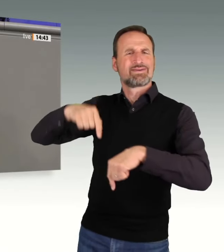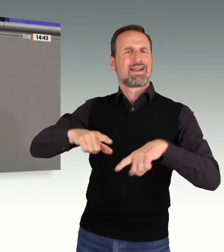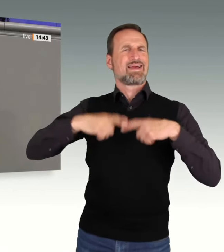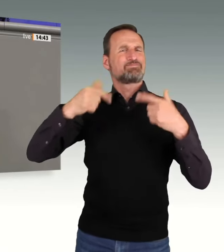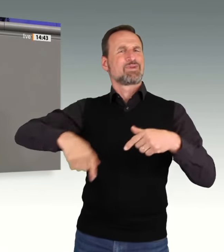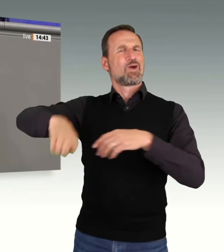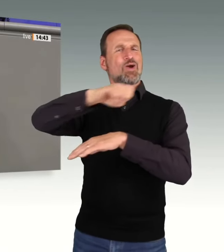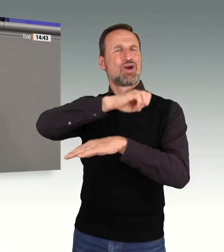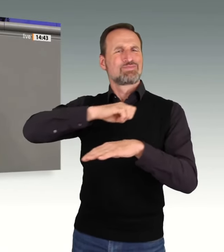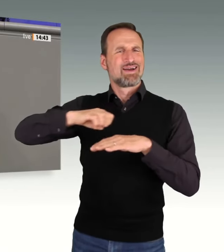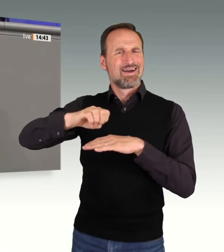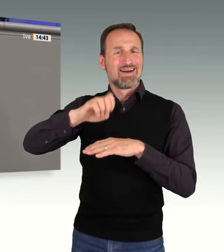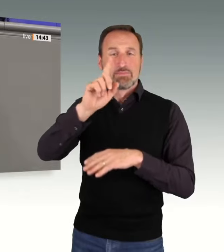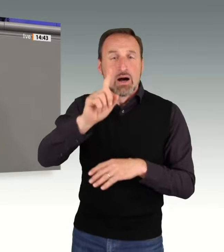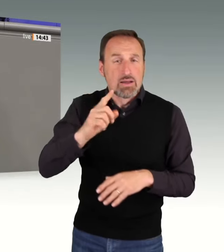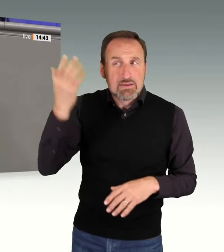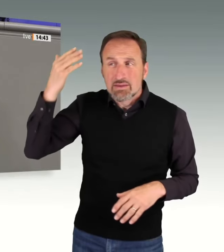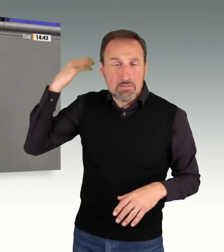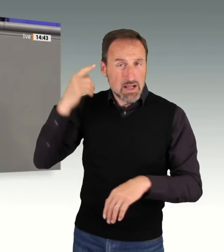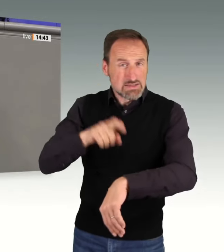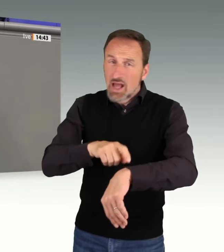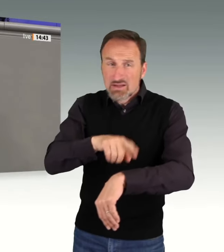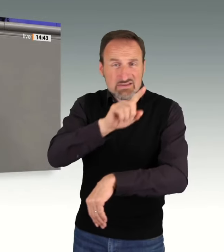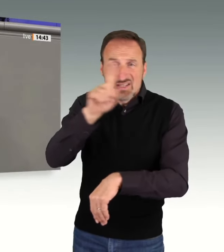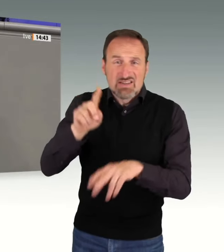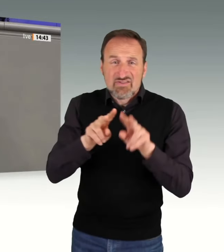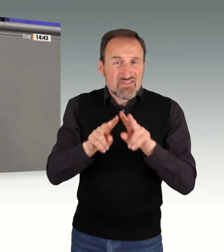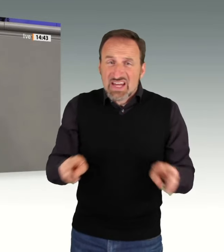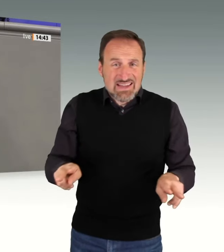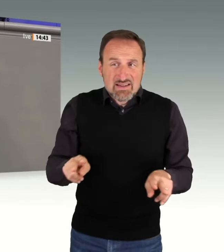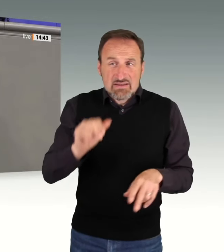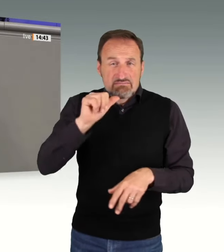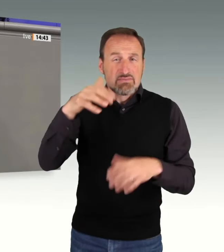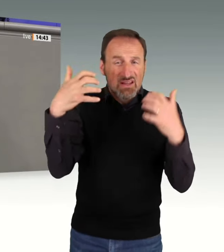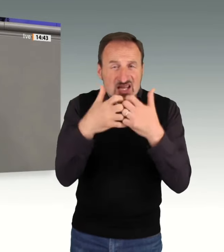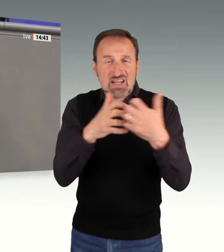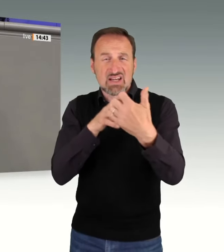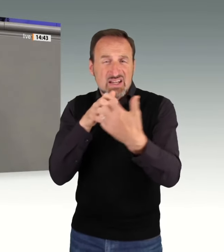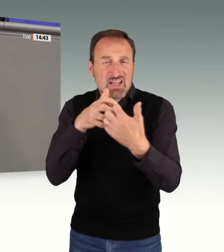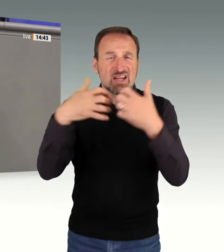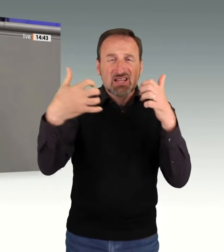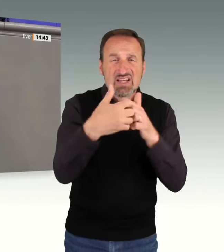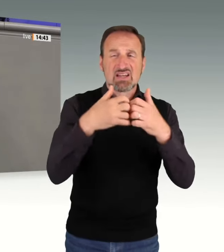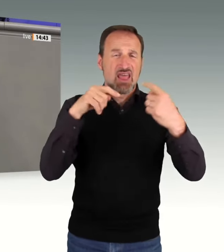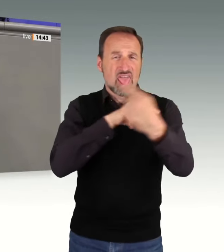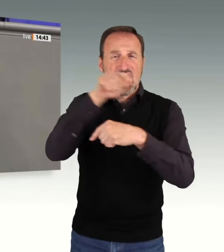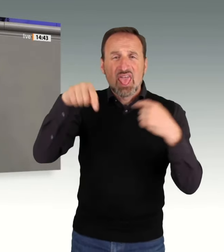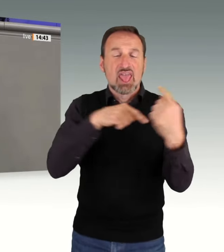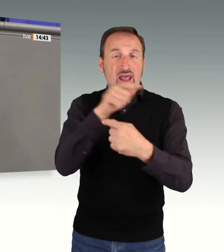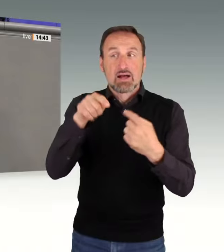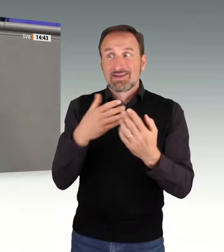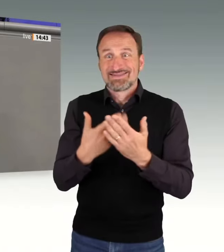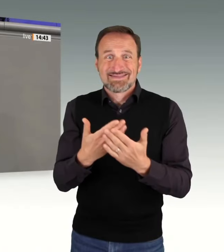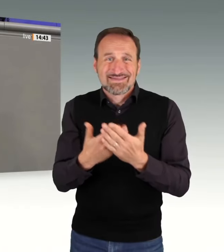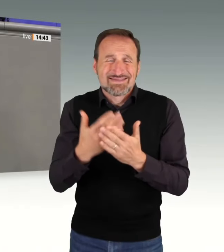in Frieden leben durften. Und gerade deshalb war dieser Traum von Europa so stark.